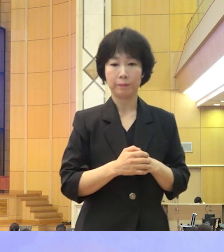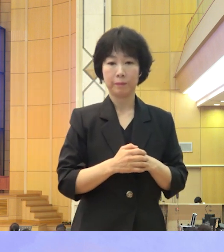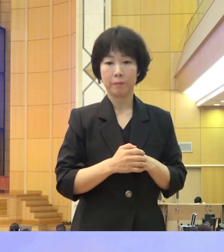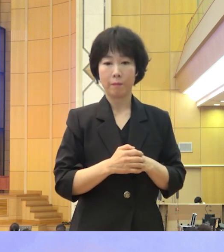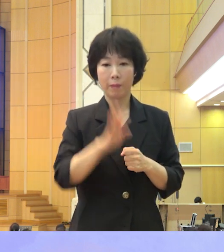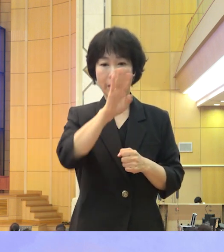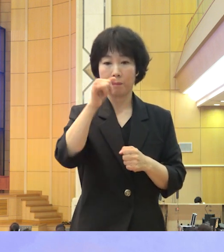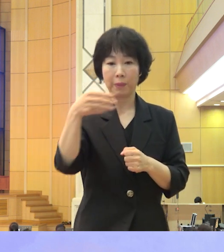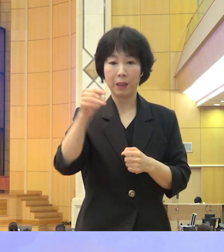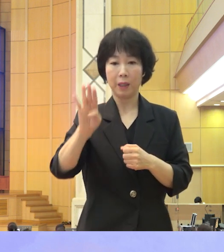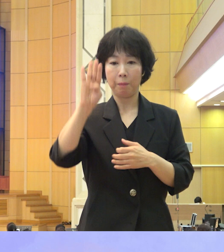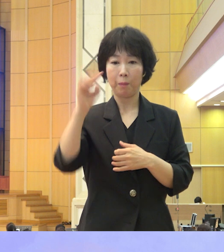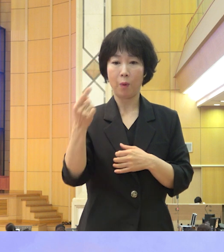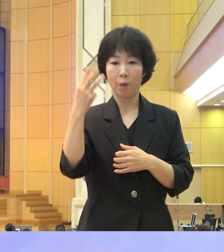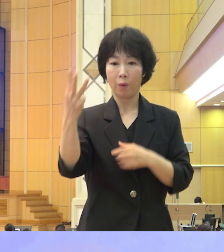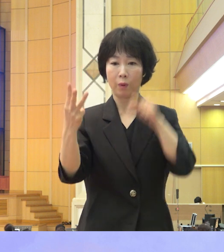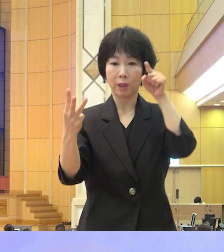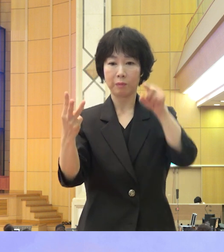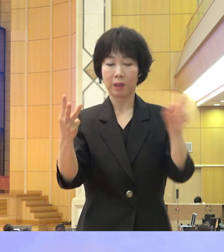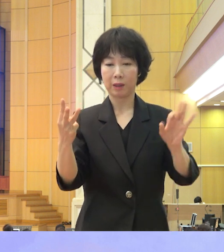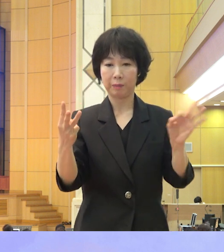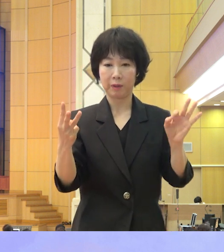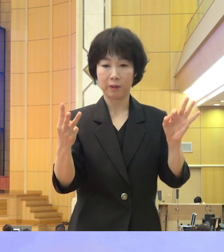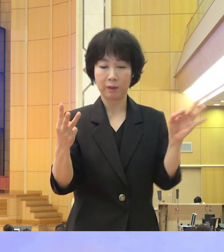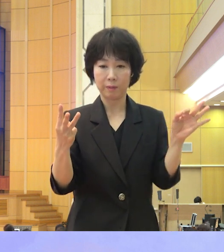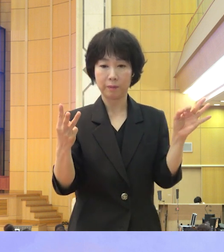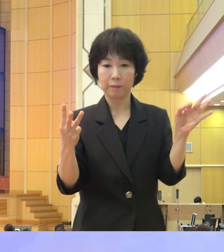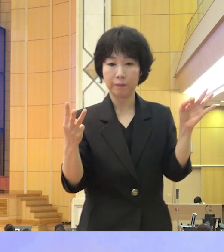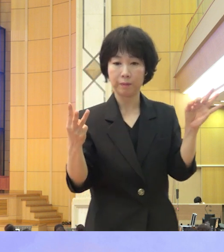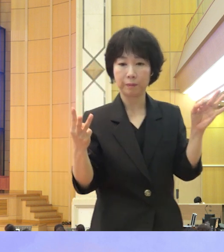사도 바울이 하나님